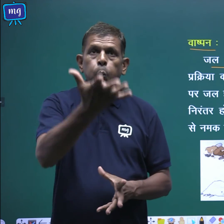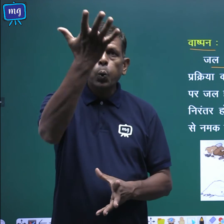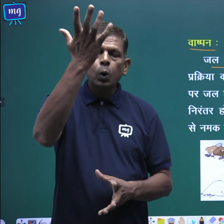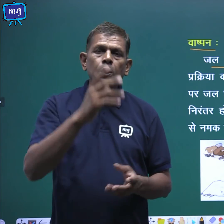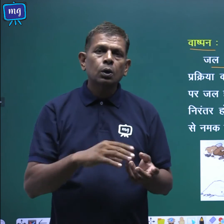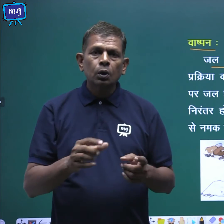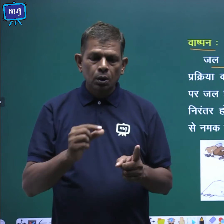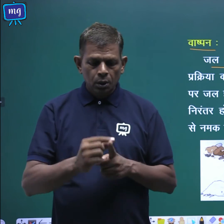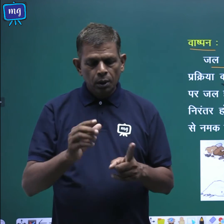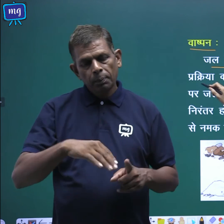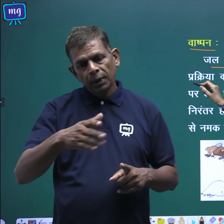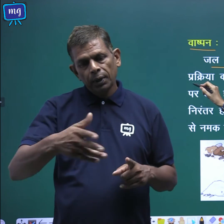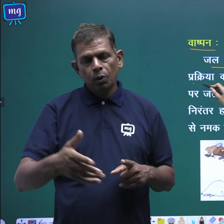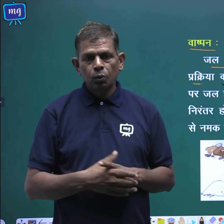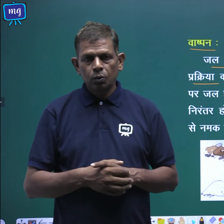की प्रक्रिया को